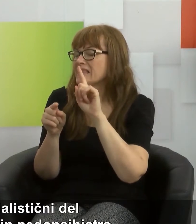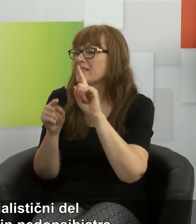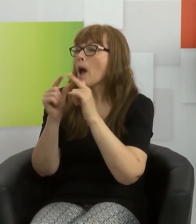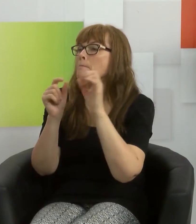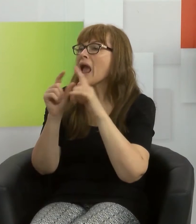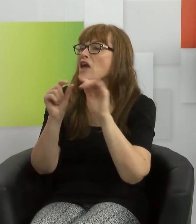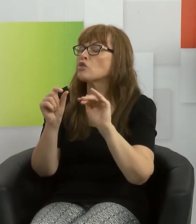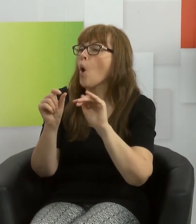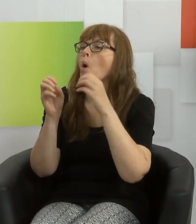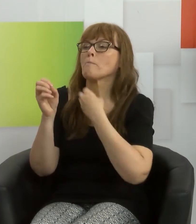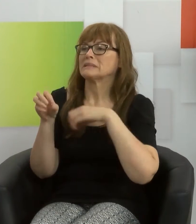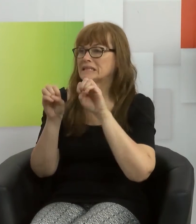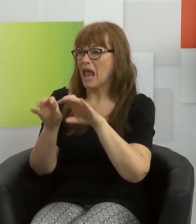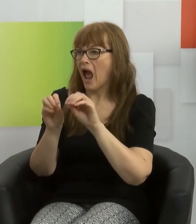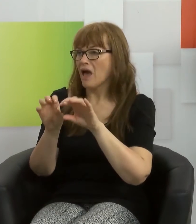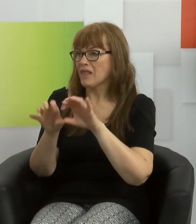pedopsihiatra.